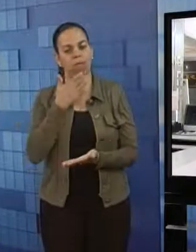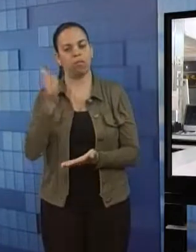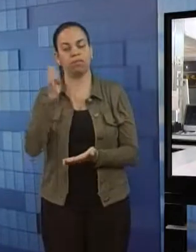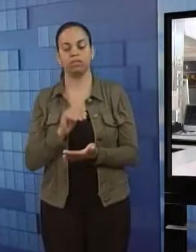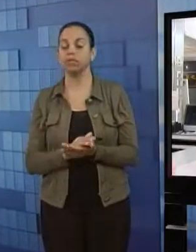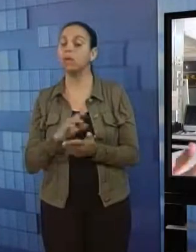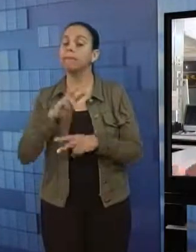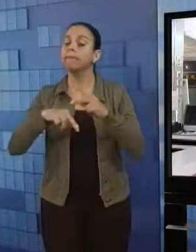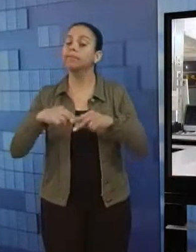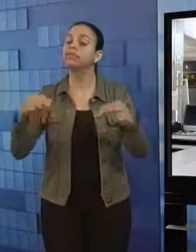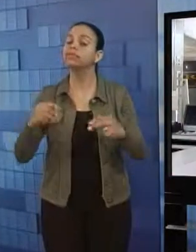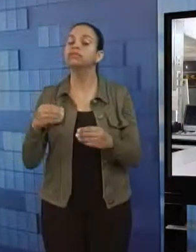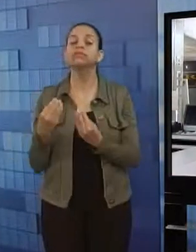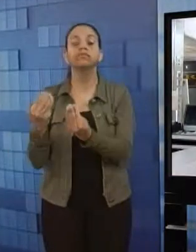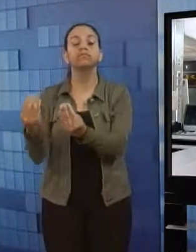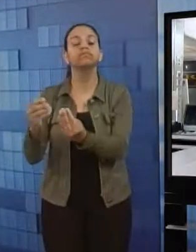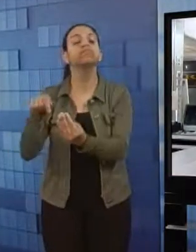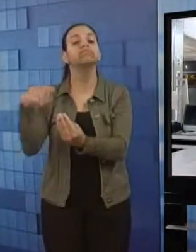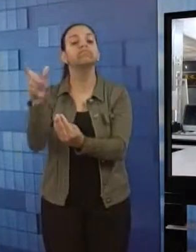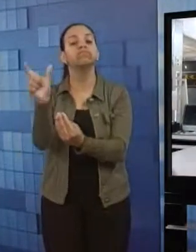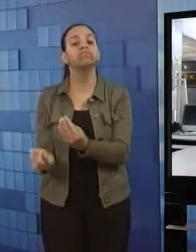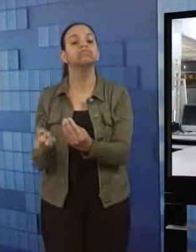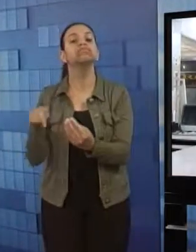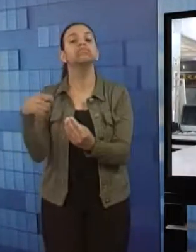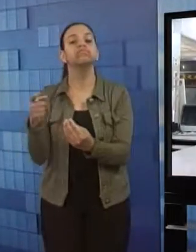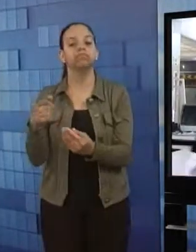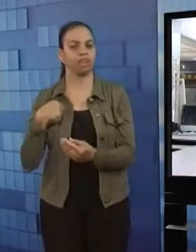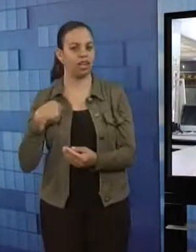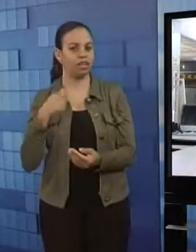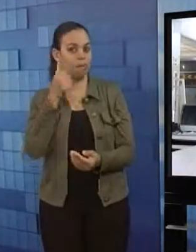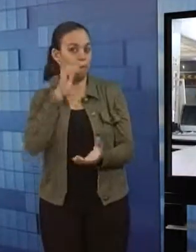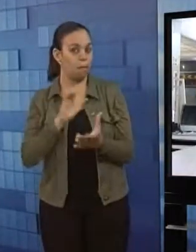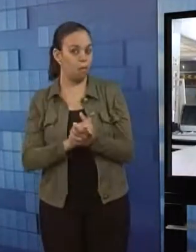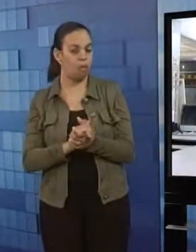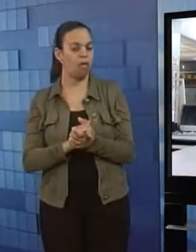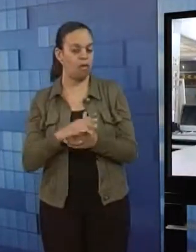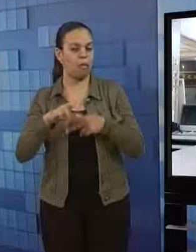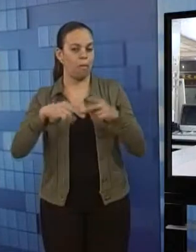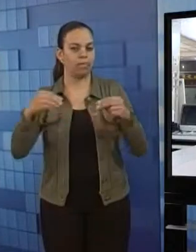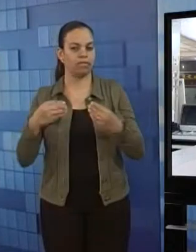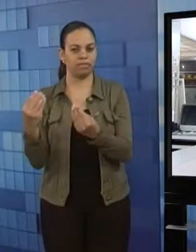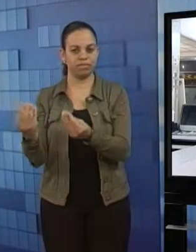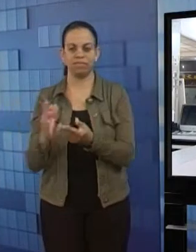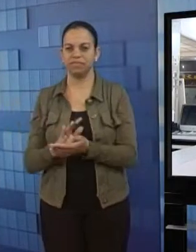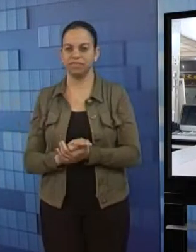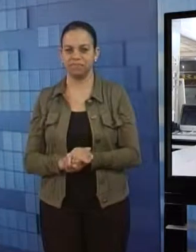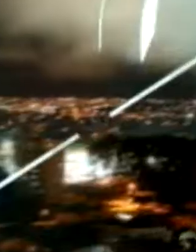É. E o presente vai ser para quem agora? Vai presentear quem com a promoção? A esposa.